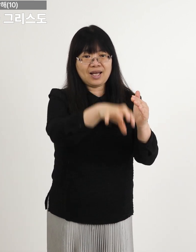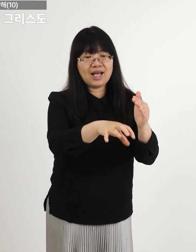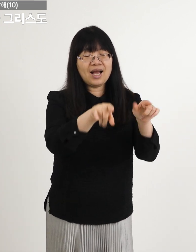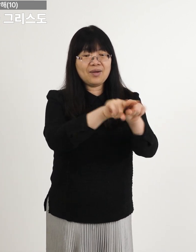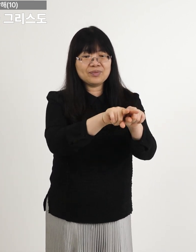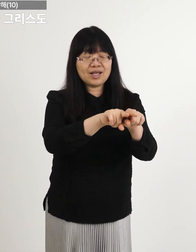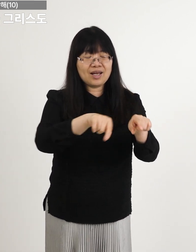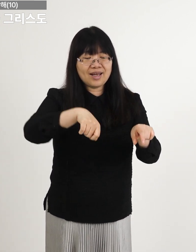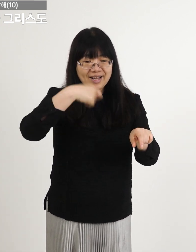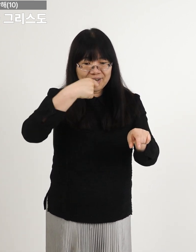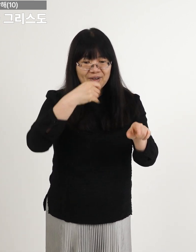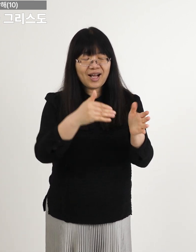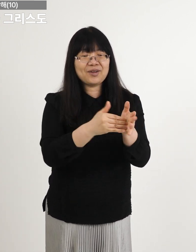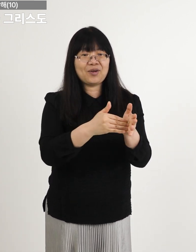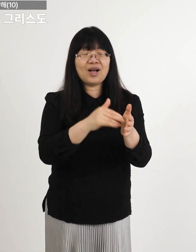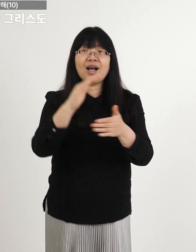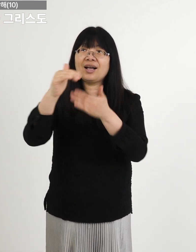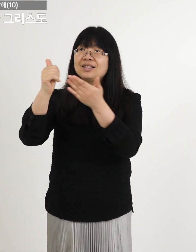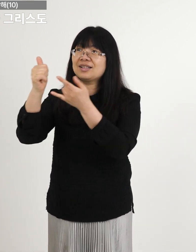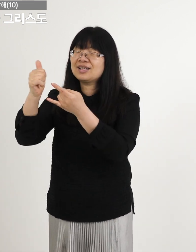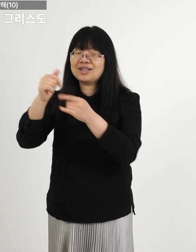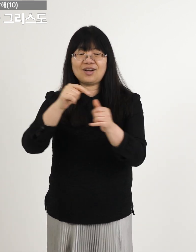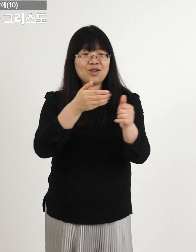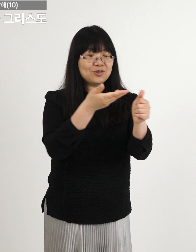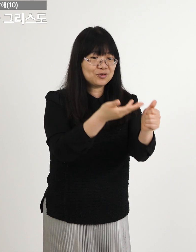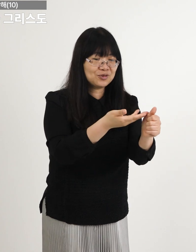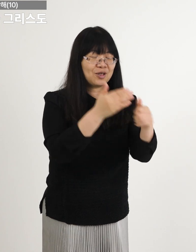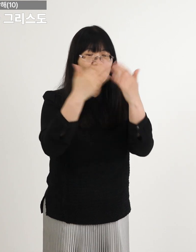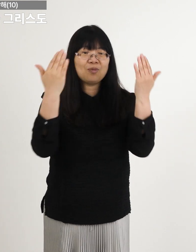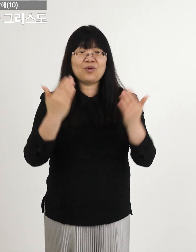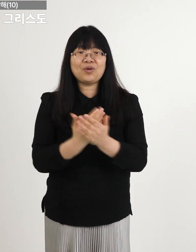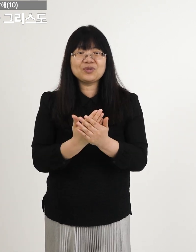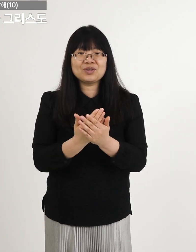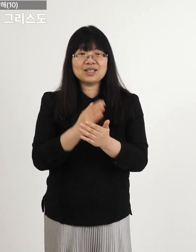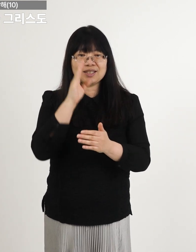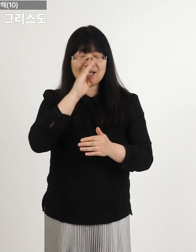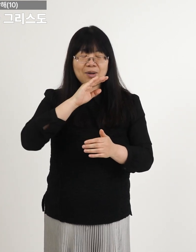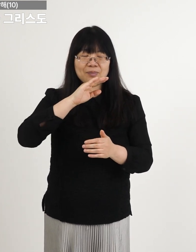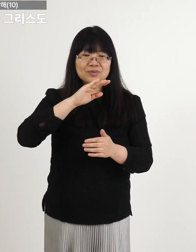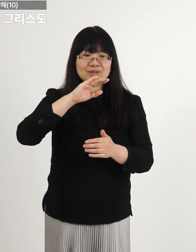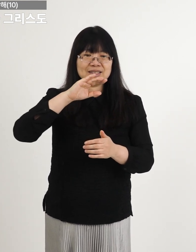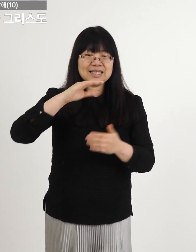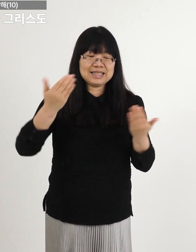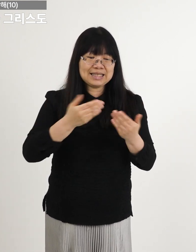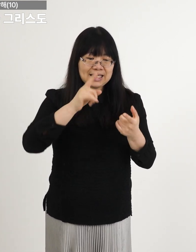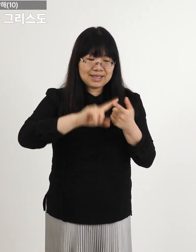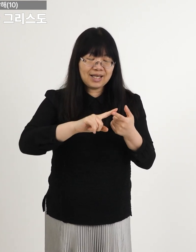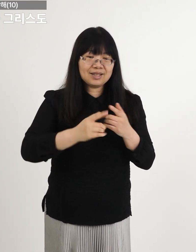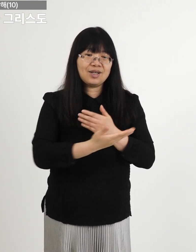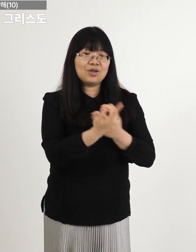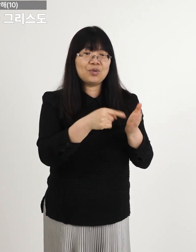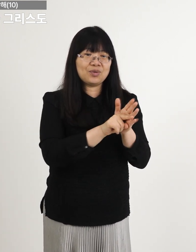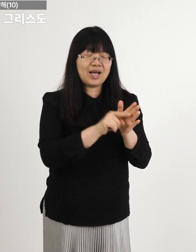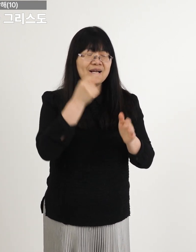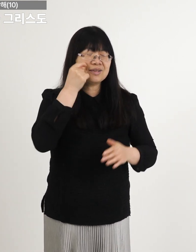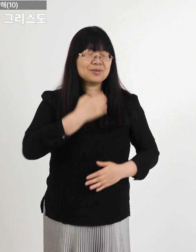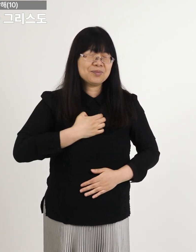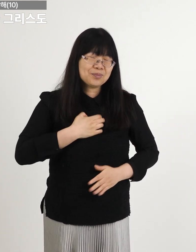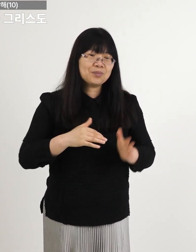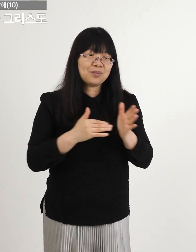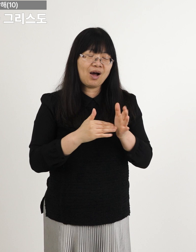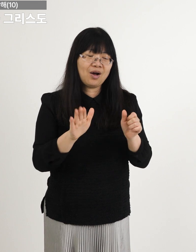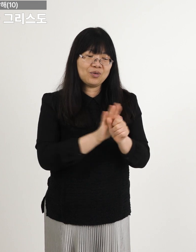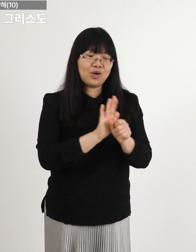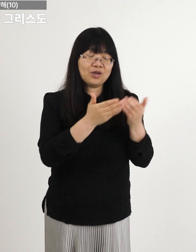함께 음식을 먹고 여호와께서 그에게 내리신 모든 재앙에 관하여 그를 위하여 슬퍼하며